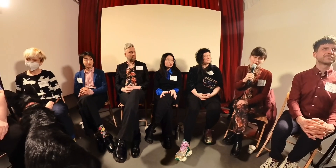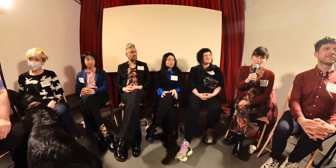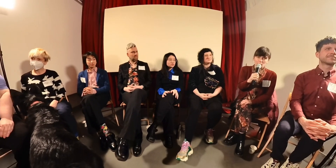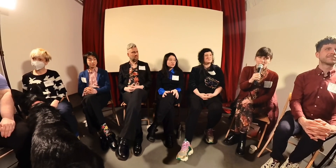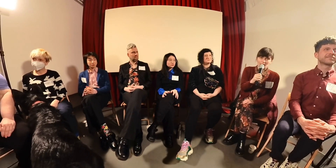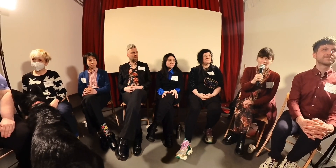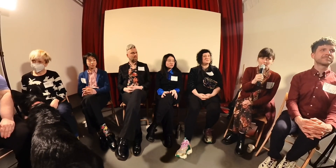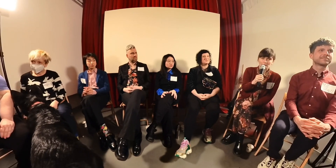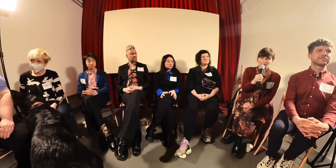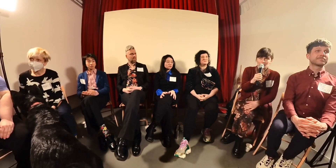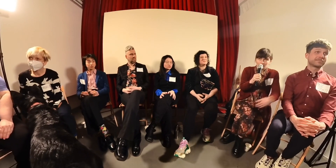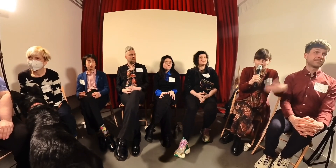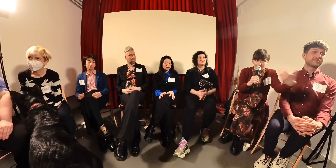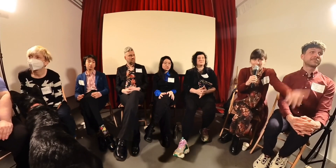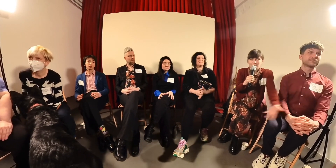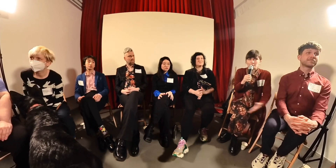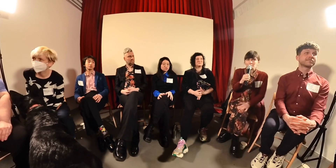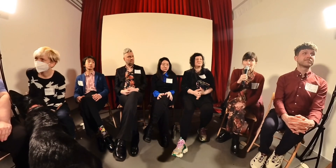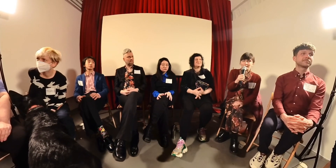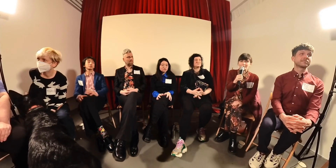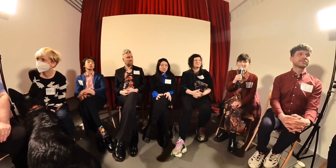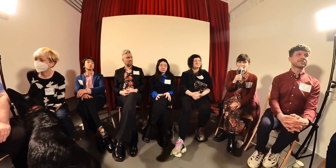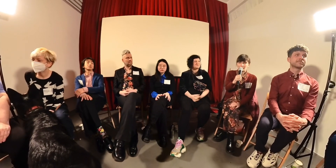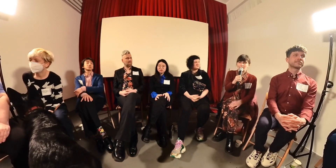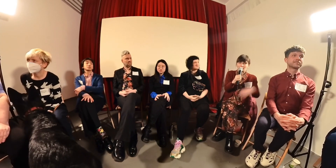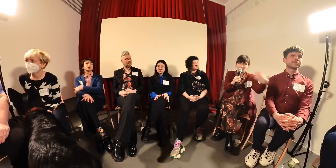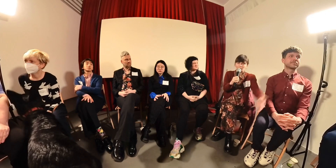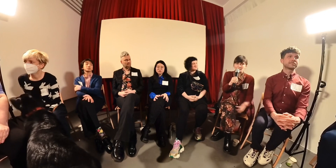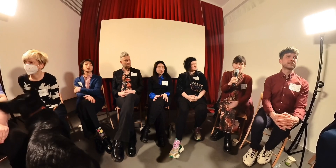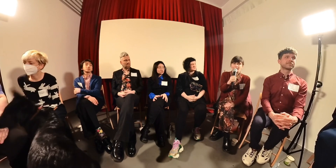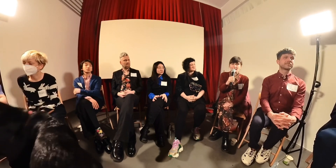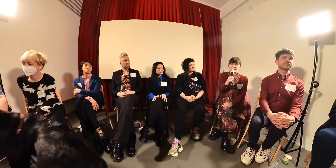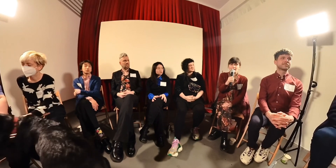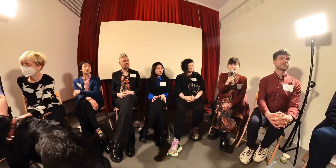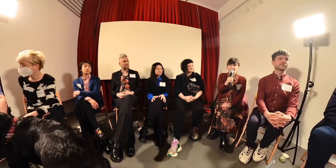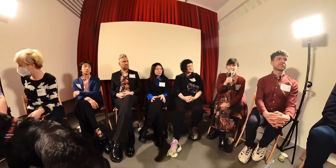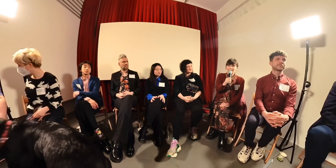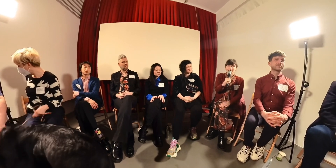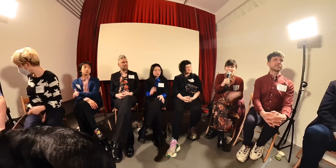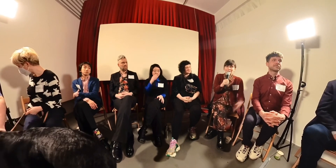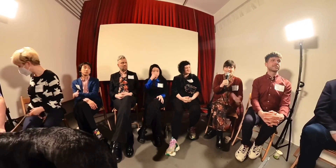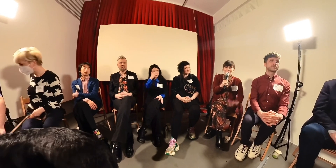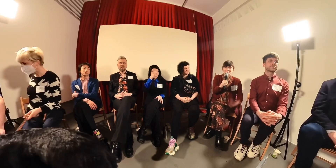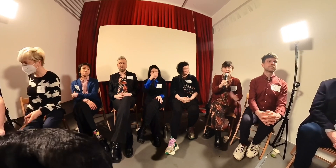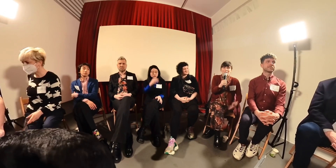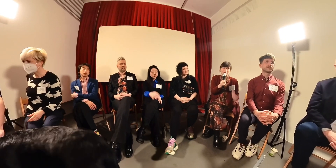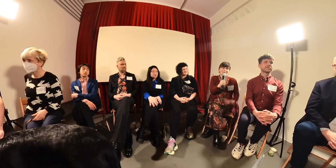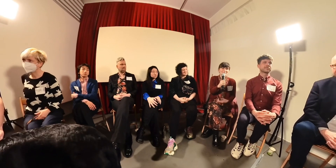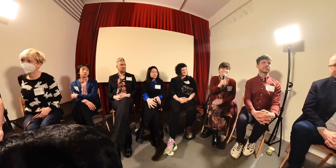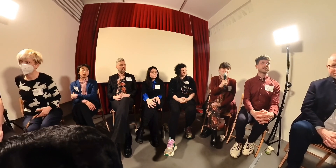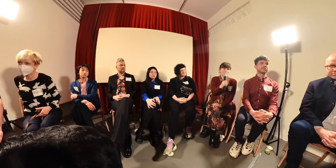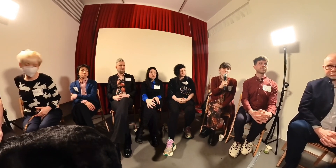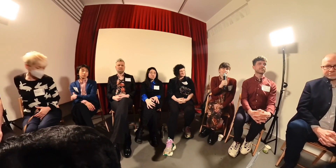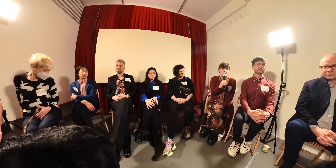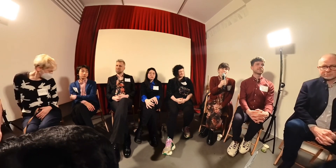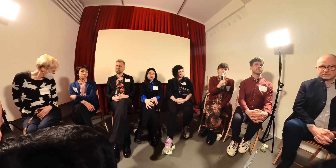měli takovéhle podmínky od Muzea hlavního města Prahy, že to máme natočit za 1 den a celé to vlastně probíhalo hodně